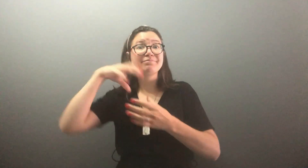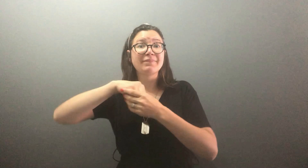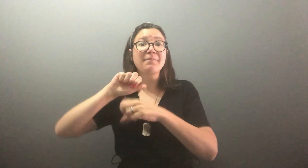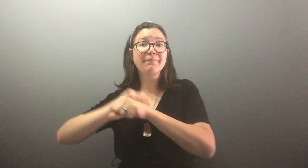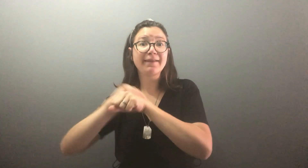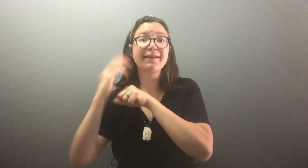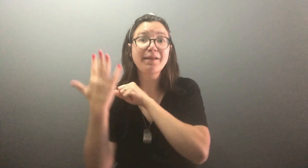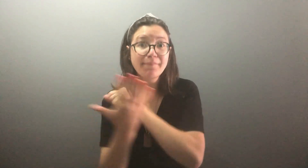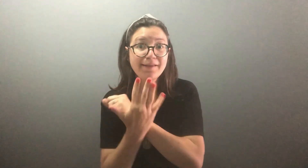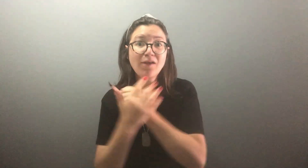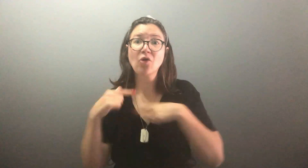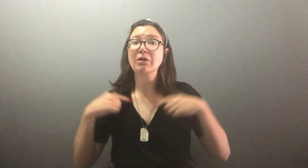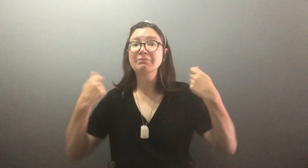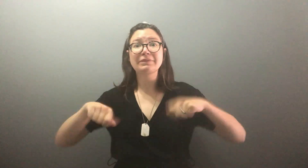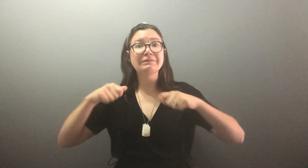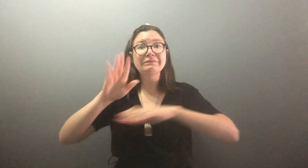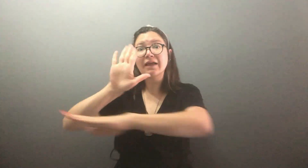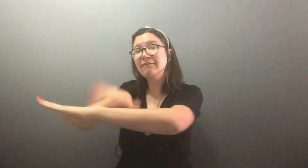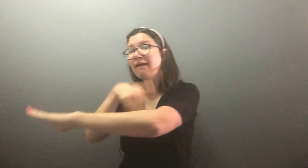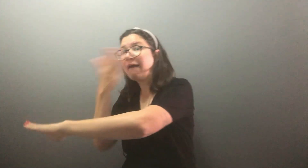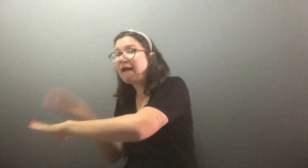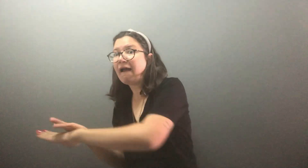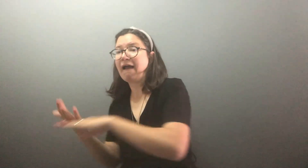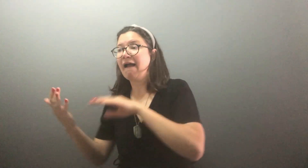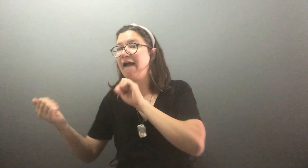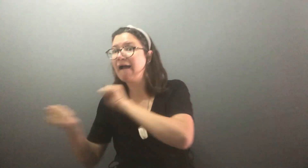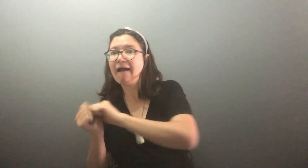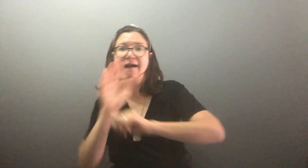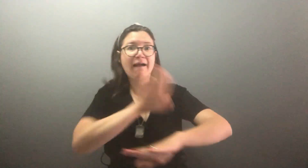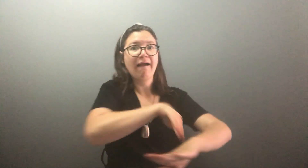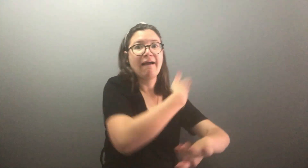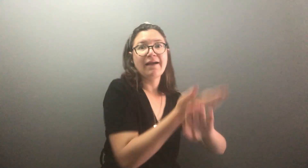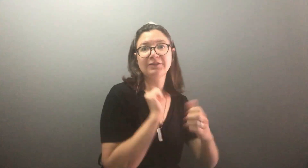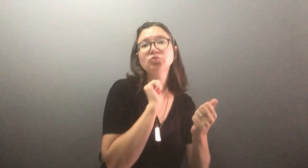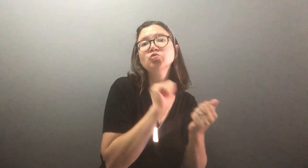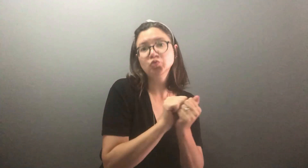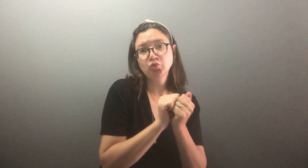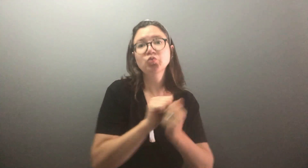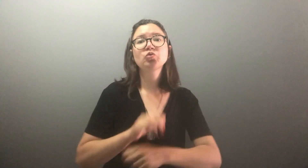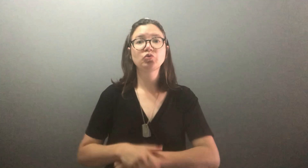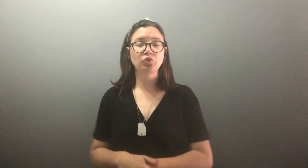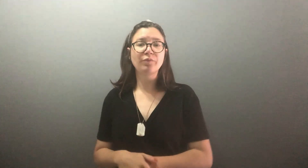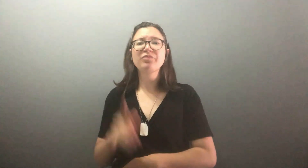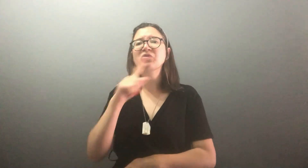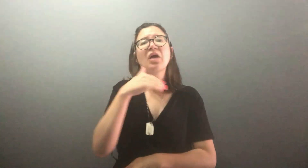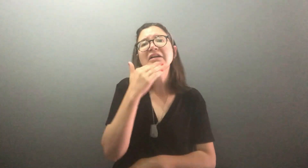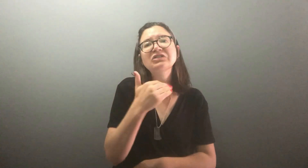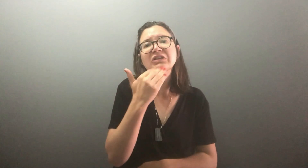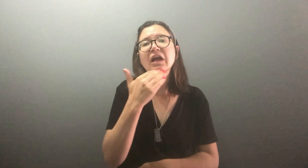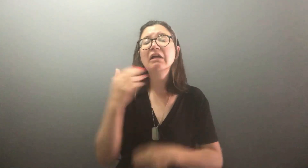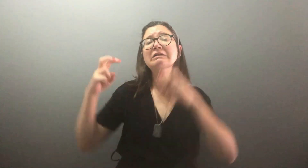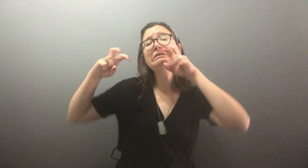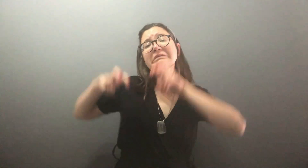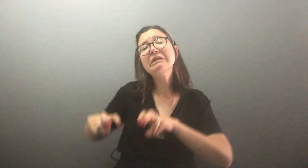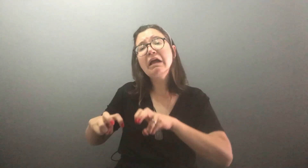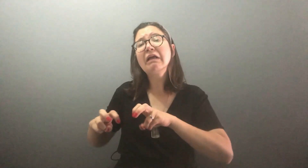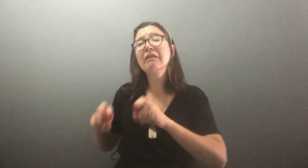esse, no primeiro momento, foi um grande desafio para mim, porque era o dia inteiro acompanhando as duas dentro de casa. E não